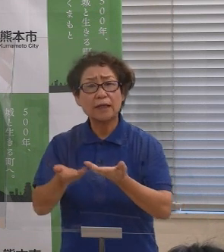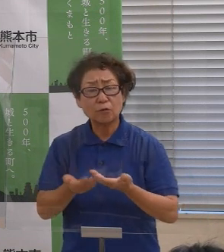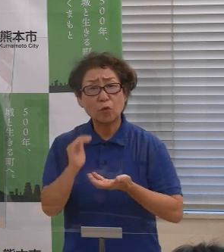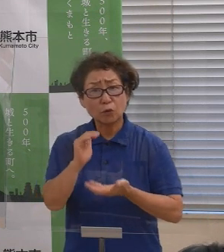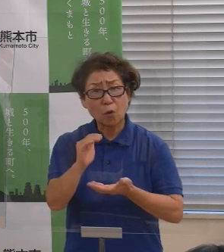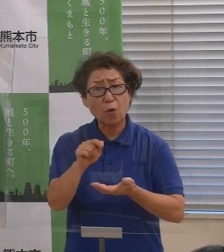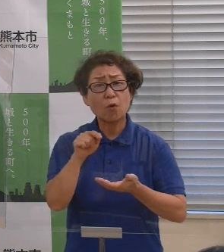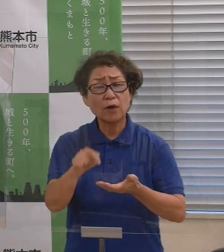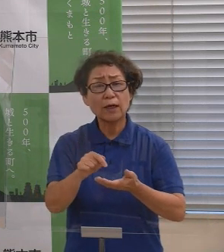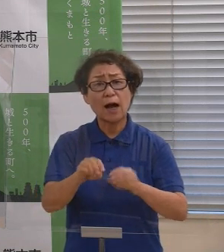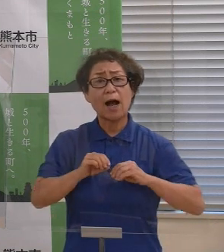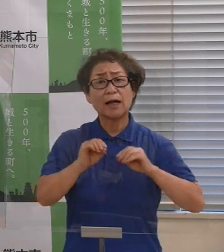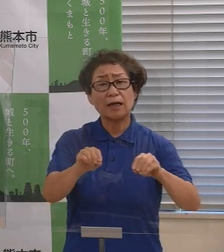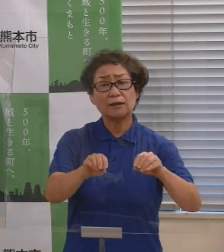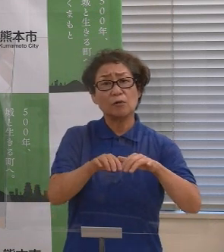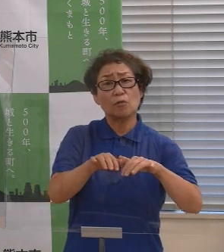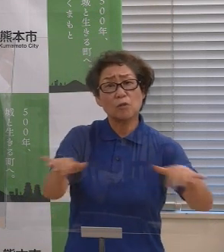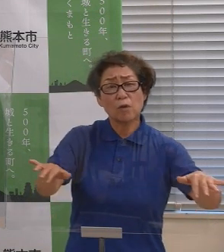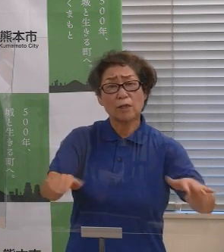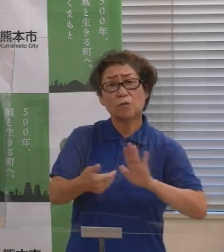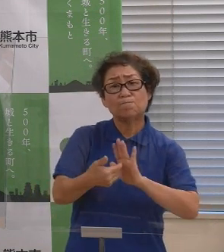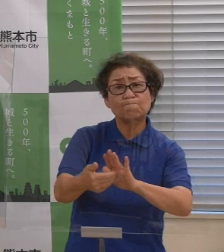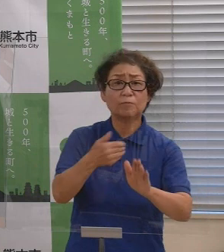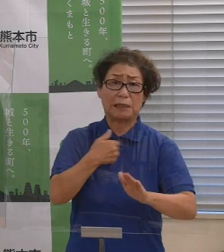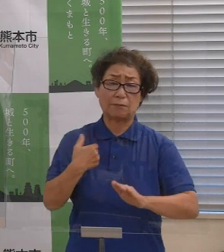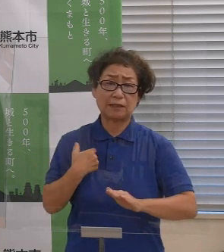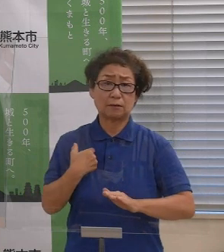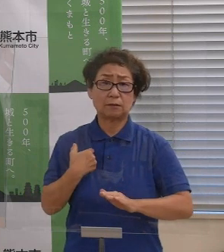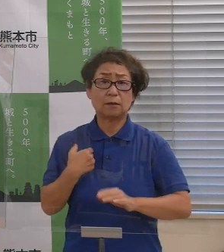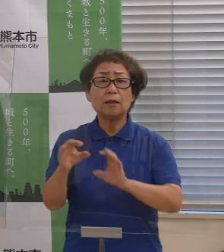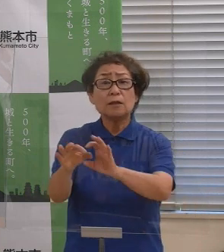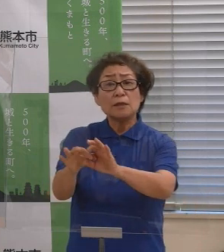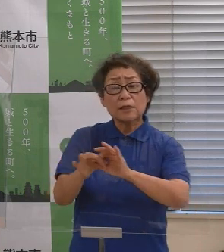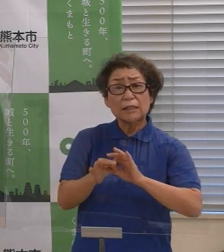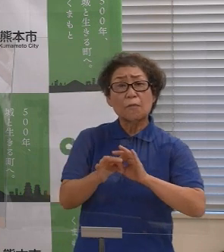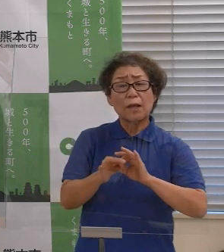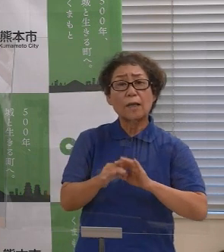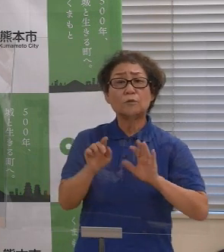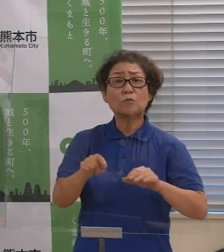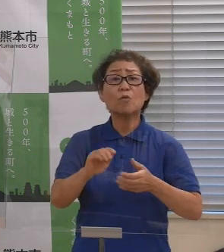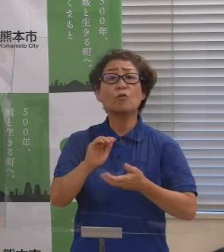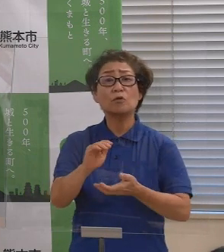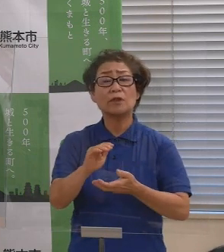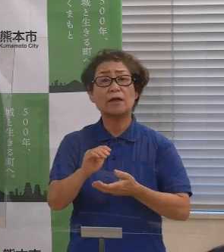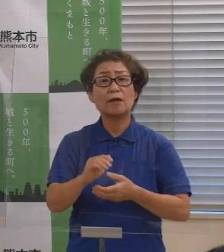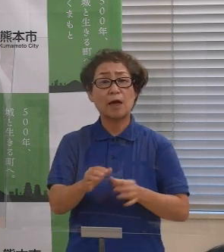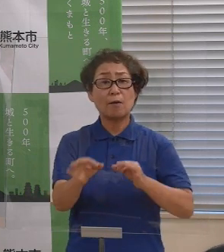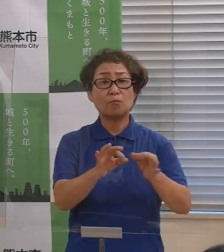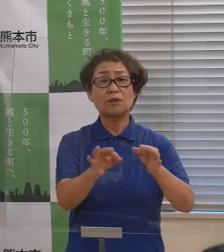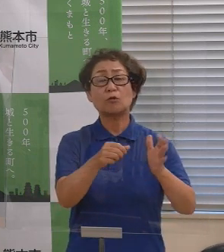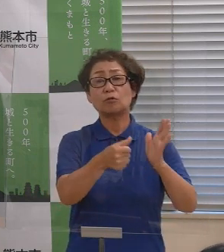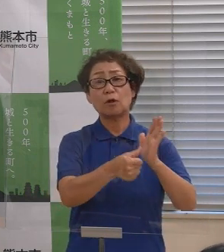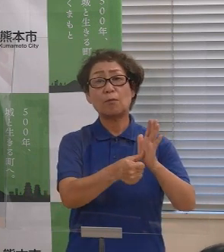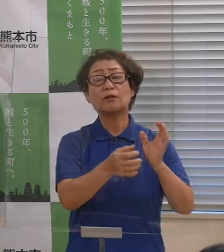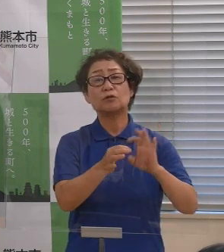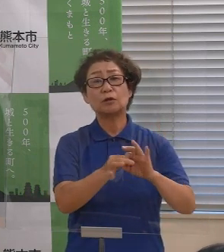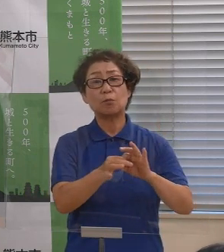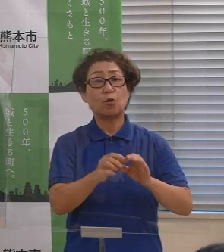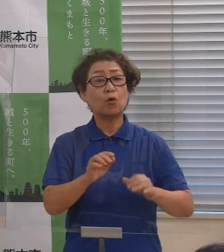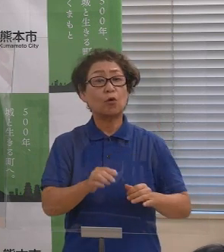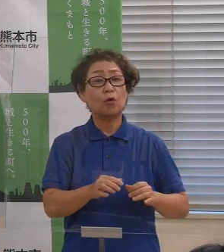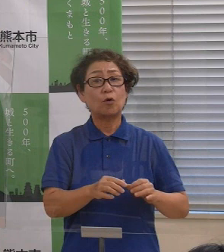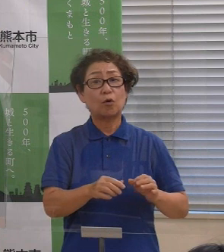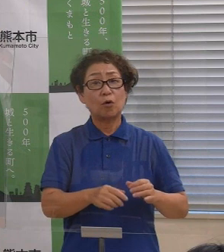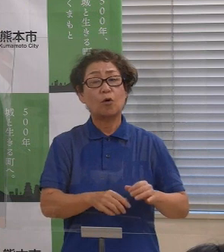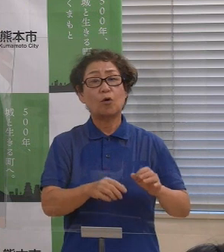やはり感染の広がりを抑えることになりますし、まあ、ひいてはそのことで例えば店舗についてもですね、そういった方